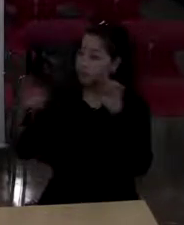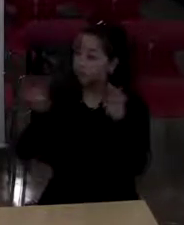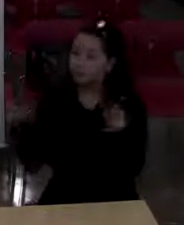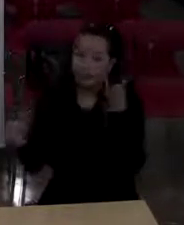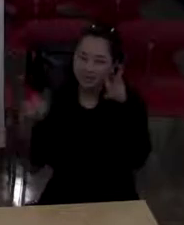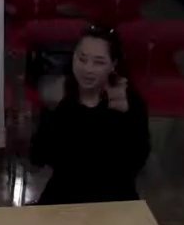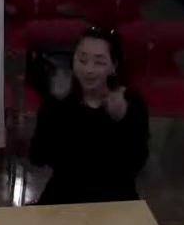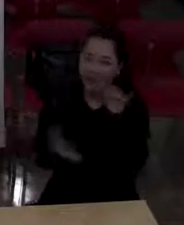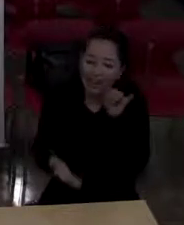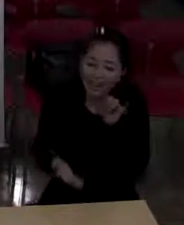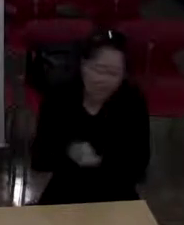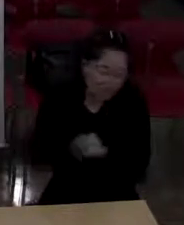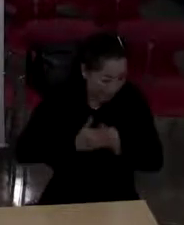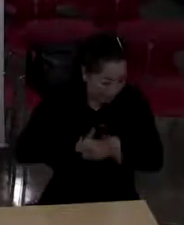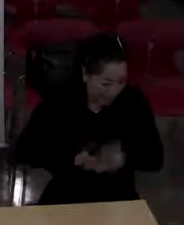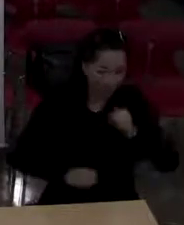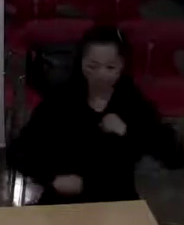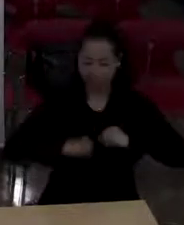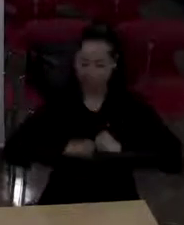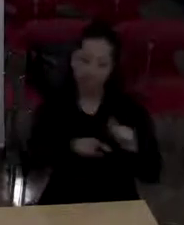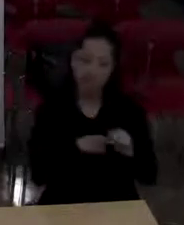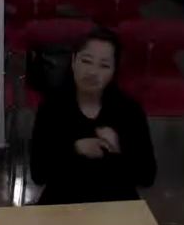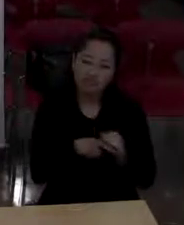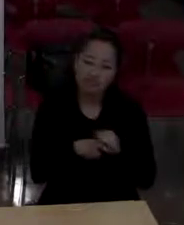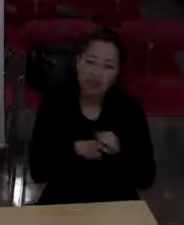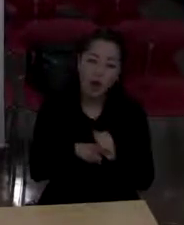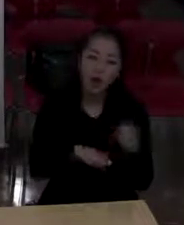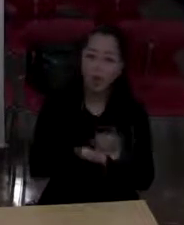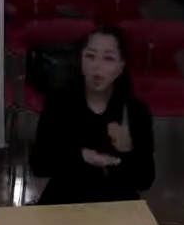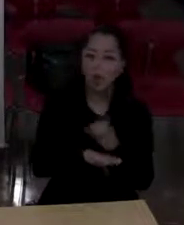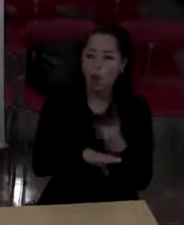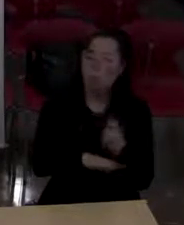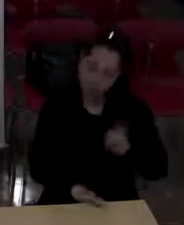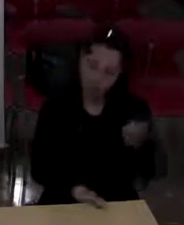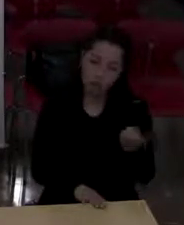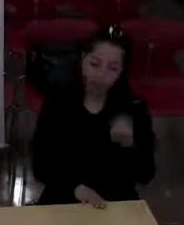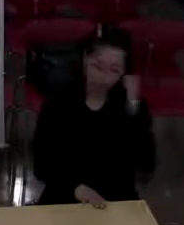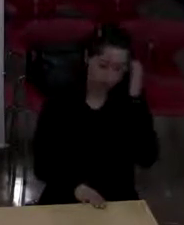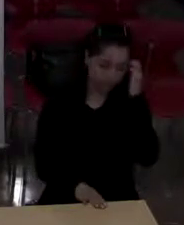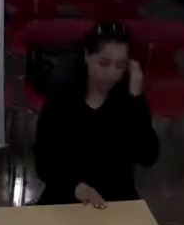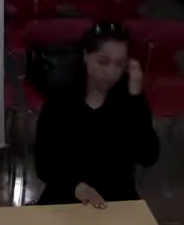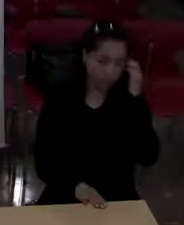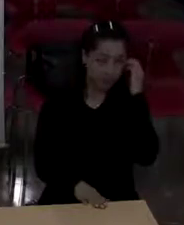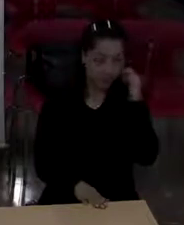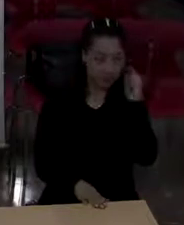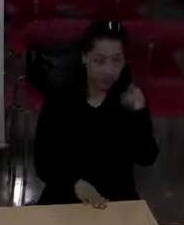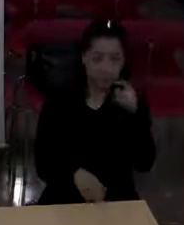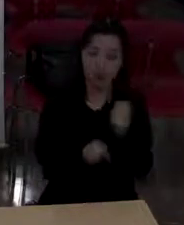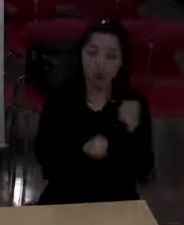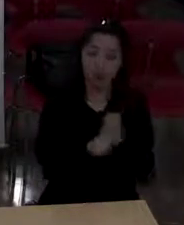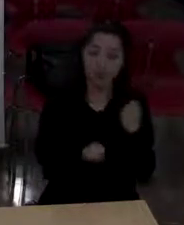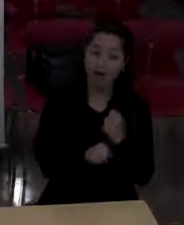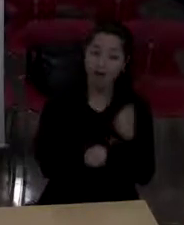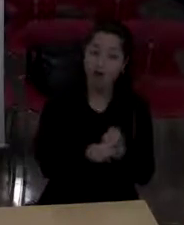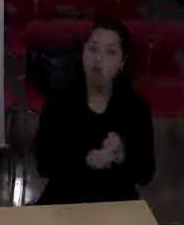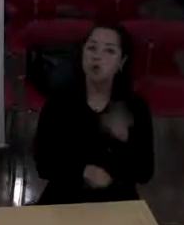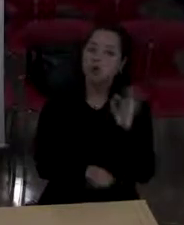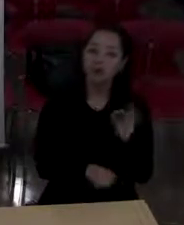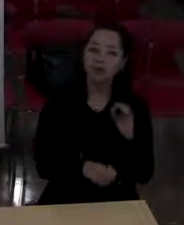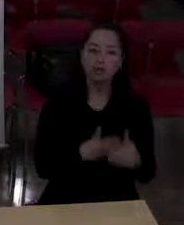o sea, en el uso de los que hacen uso del español, se debe prever un trabajo continuo y sistemático de estos modelos si